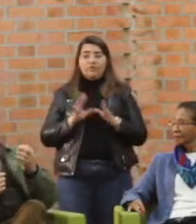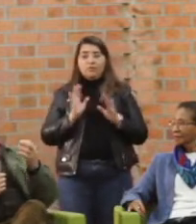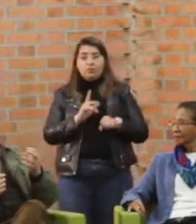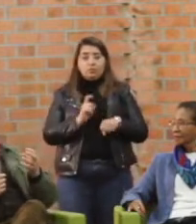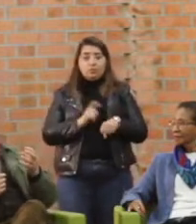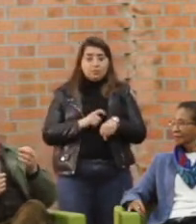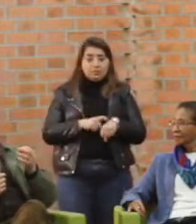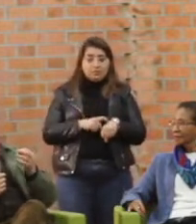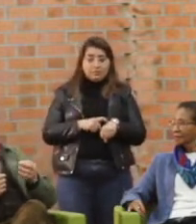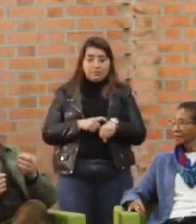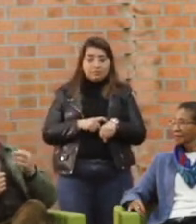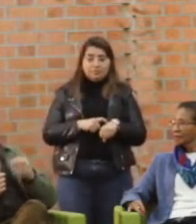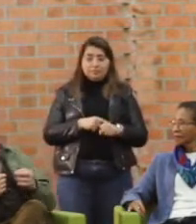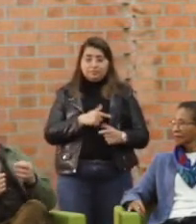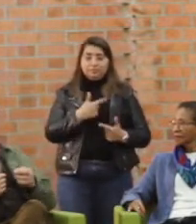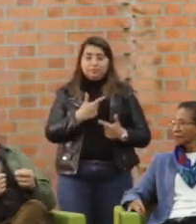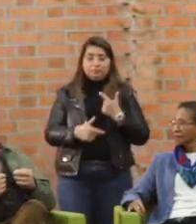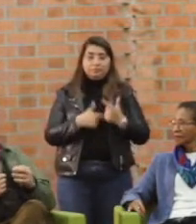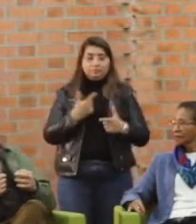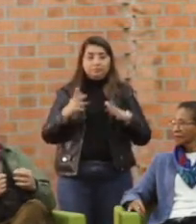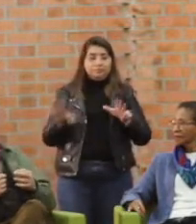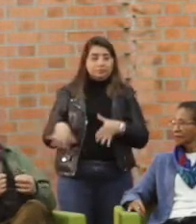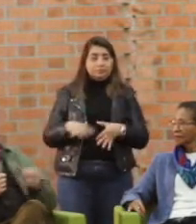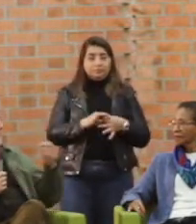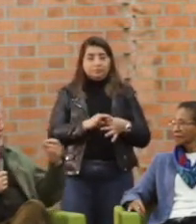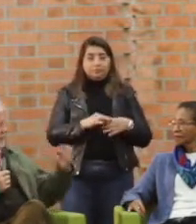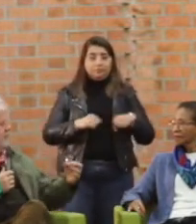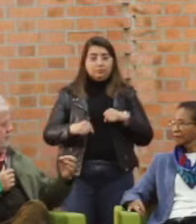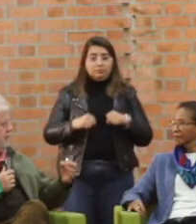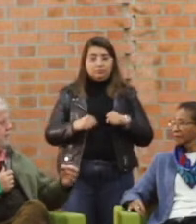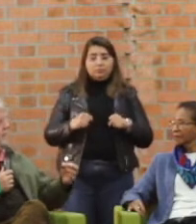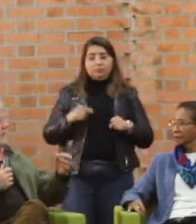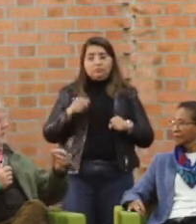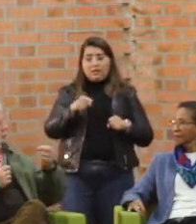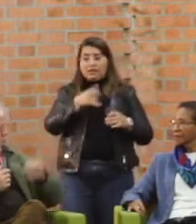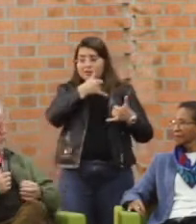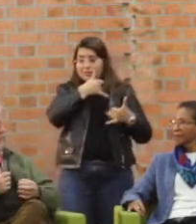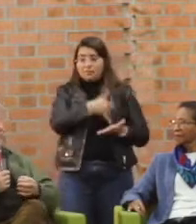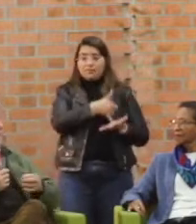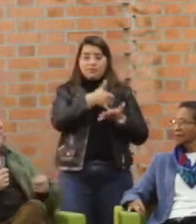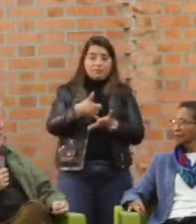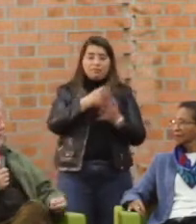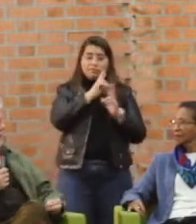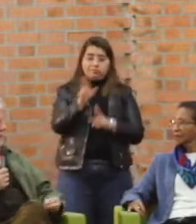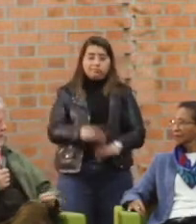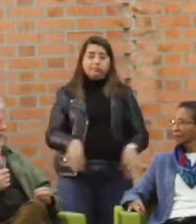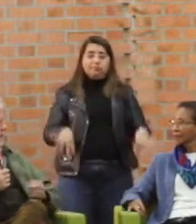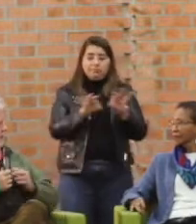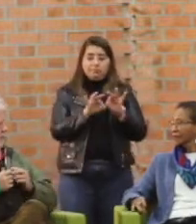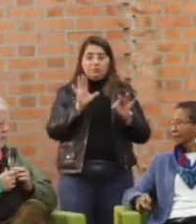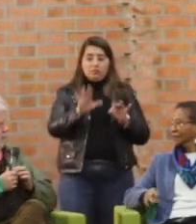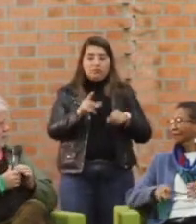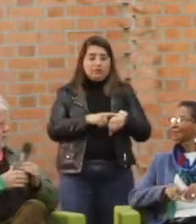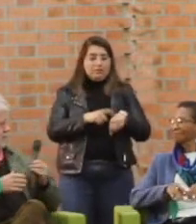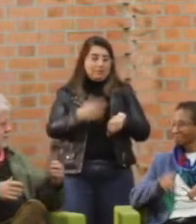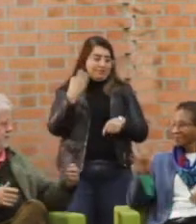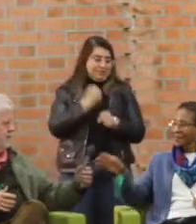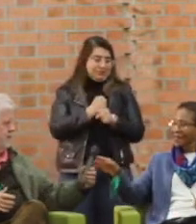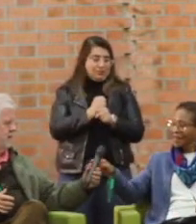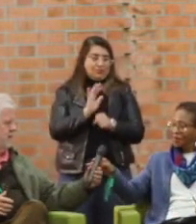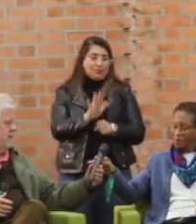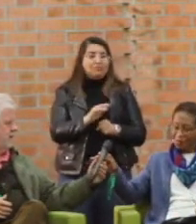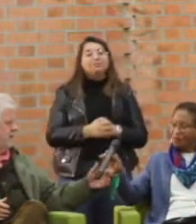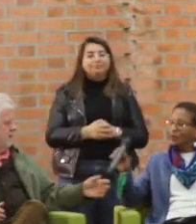de la conquista social del derecho al aborto de las mujeres y este premio puede ser crucial para esa labor